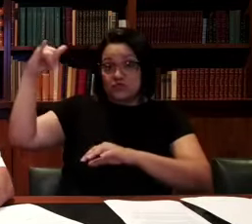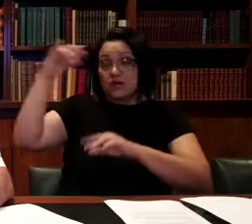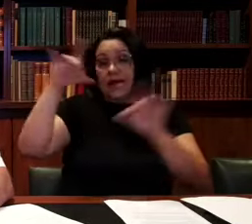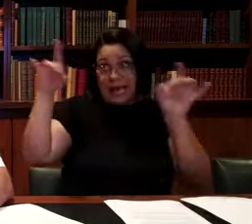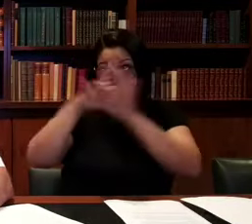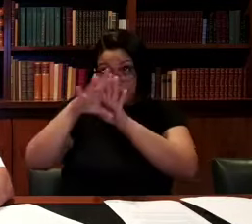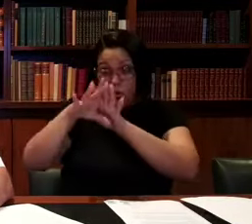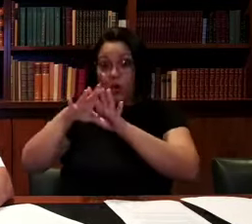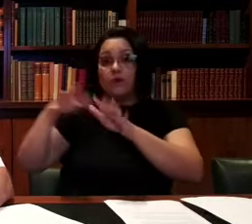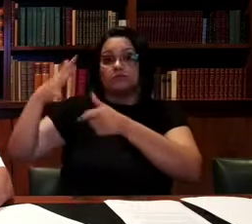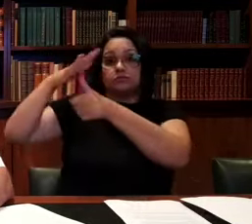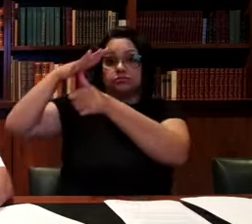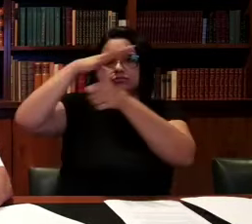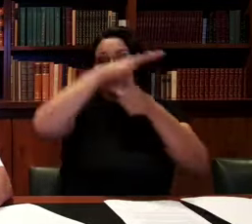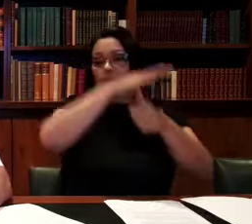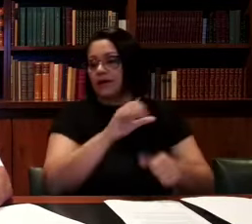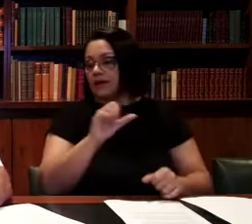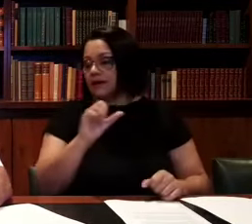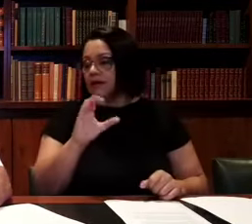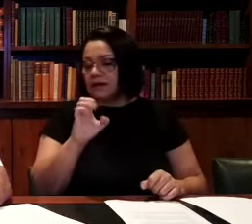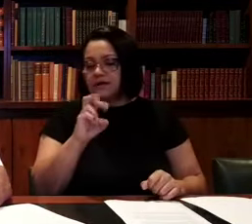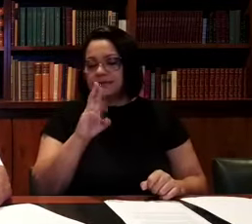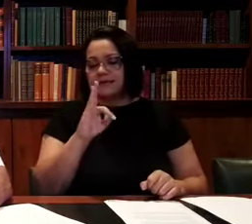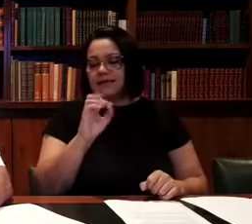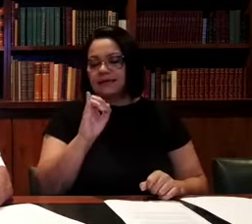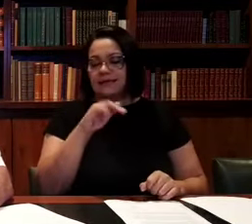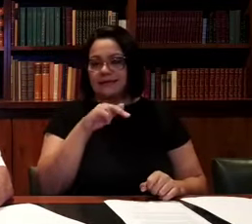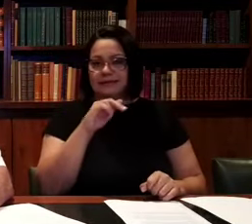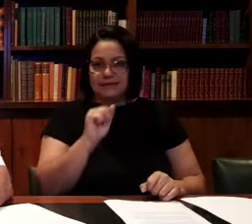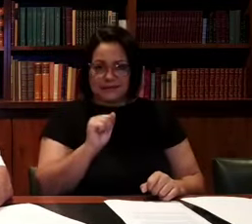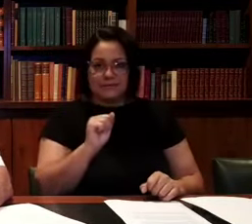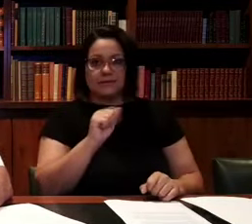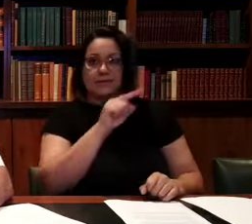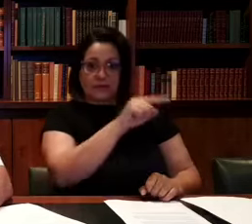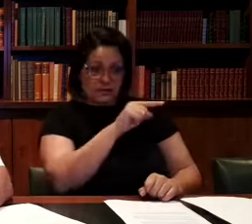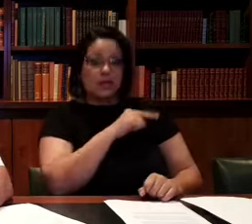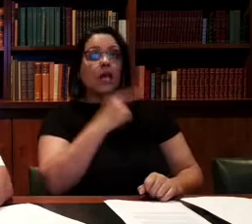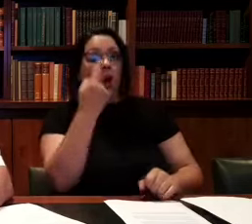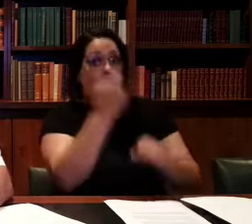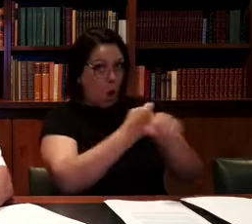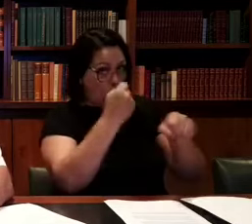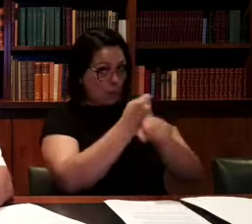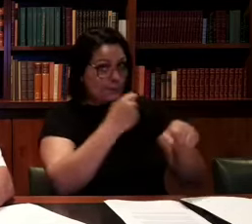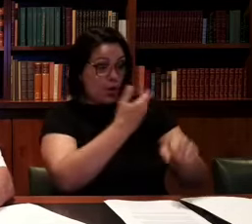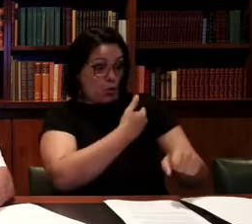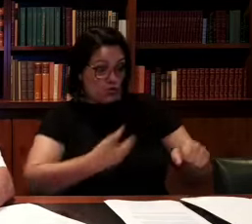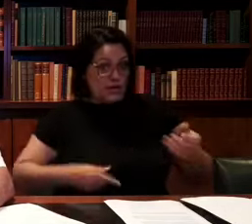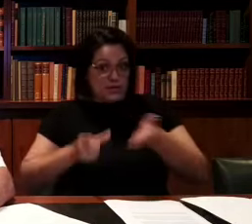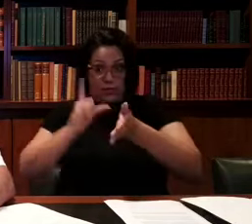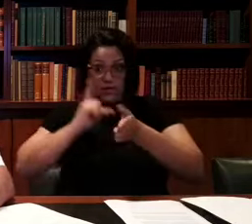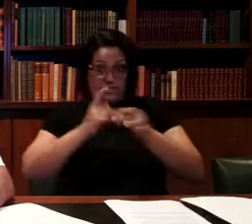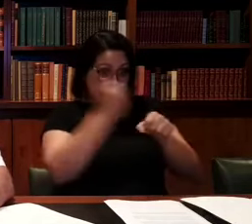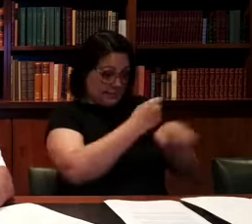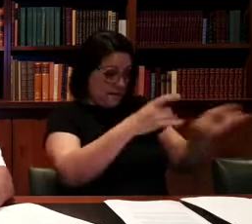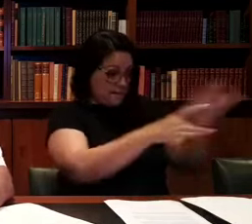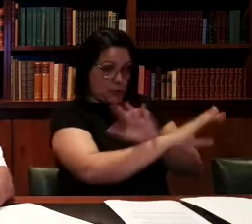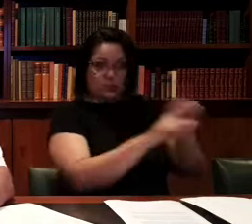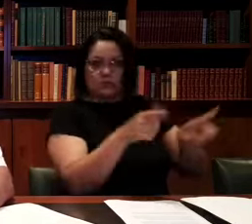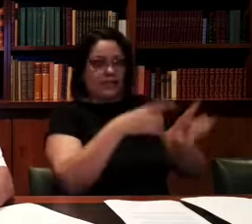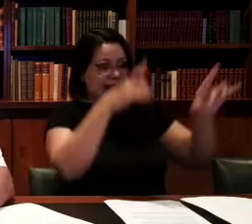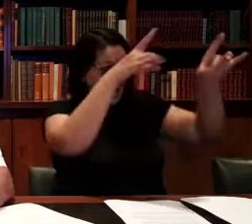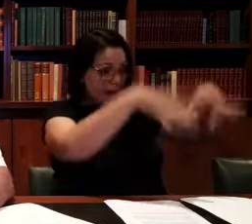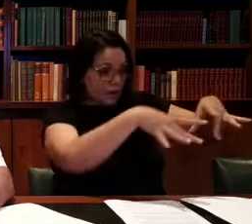Sertânia é uma obra que tem quase 1 bilhão de reais que é do nosso governo Mas vem também de governos anteriores não foi agora isso aí para nós